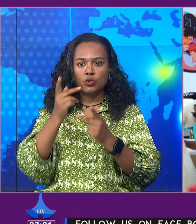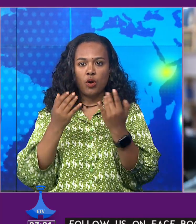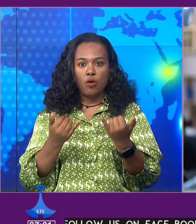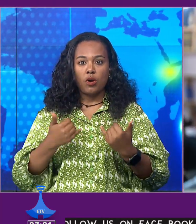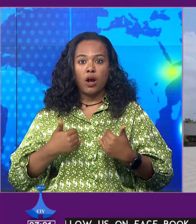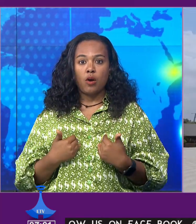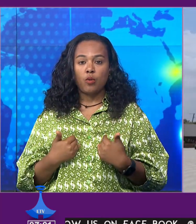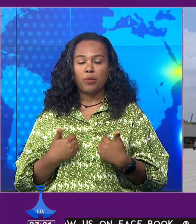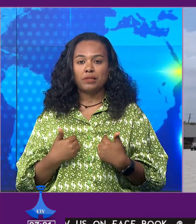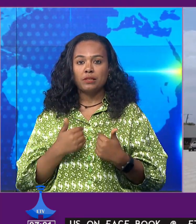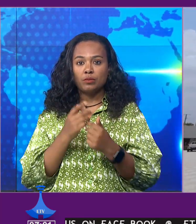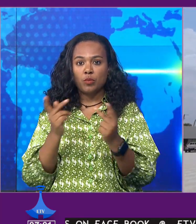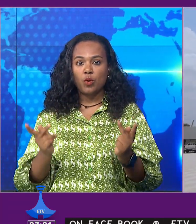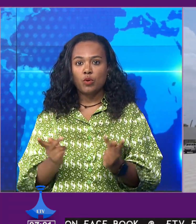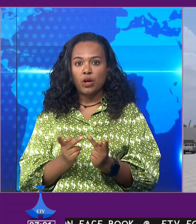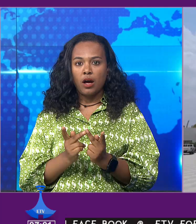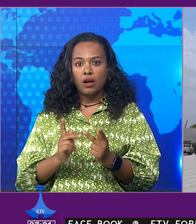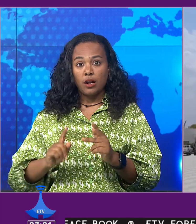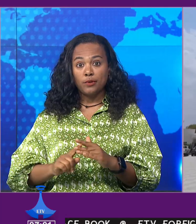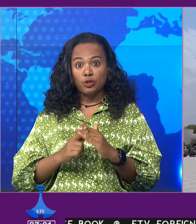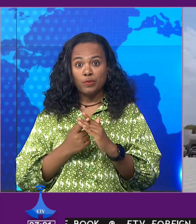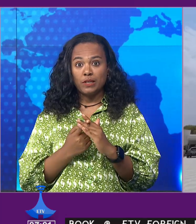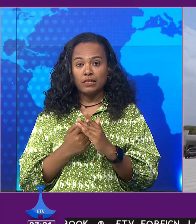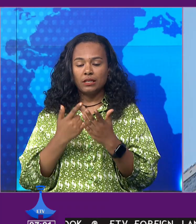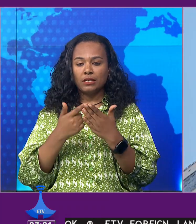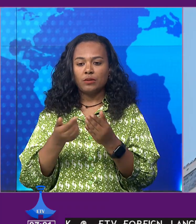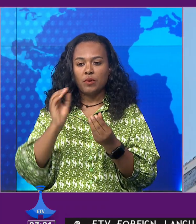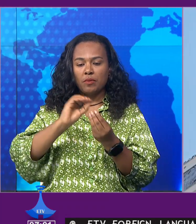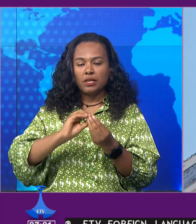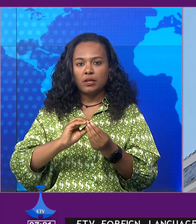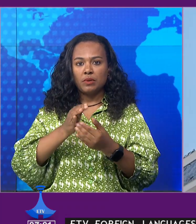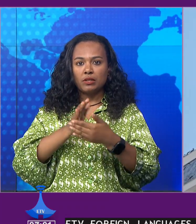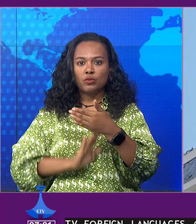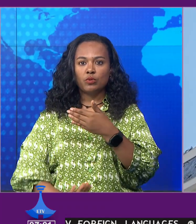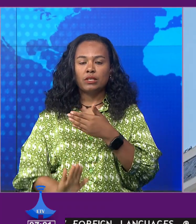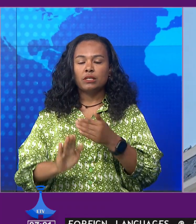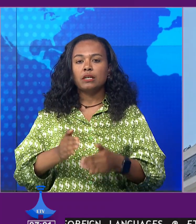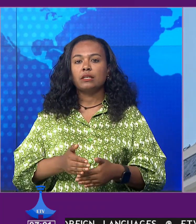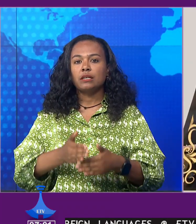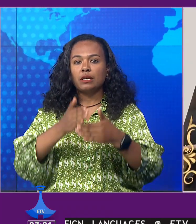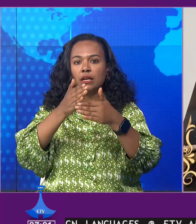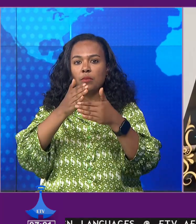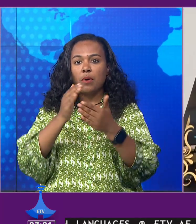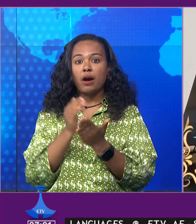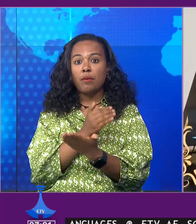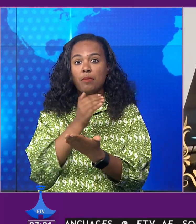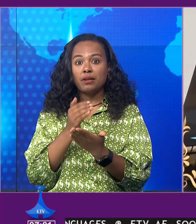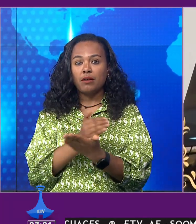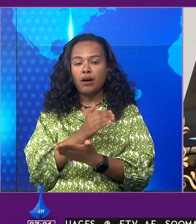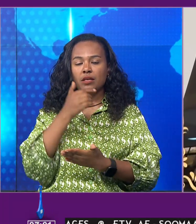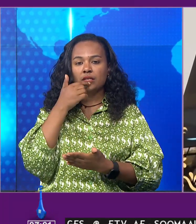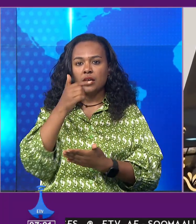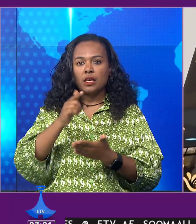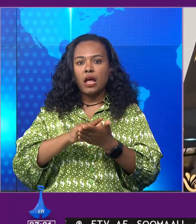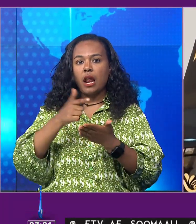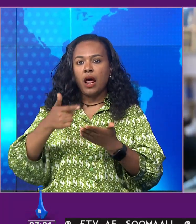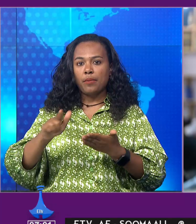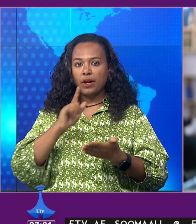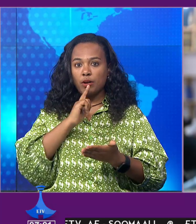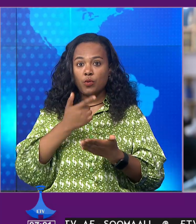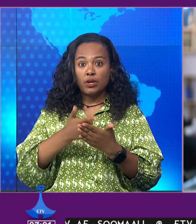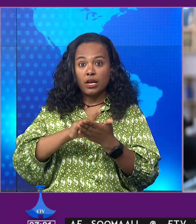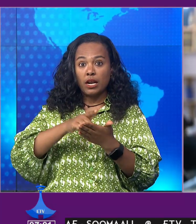ካለሁበት ስፍራ ለመጀመር ይህ በመደመር ትውልድ የተገነባ እመርታ የተሰኘ ላይብረሪ ነው። ይሄ